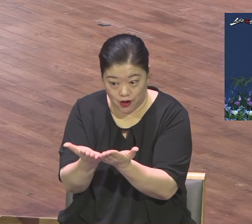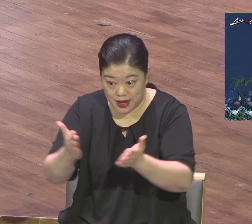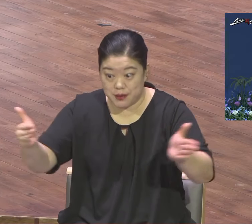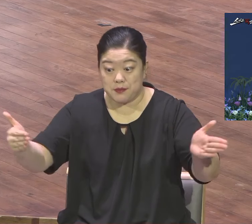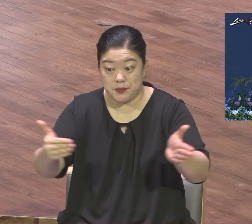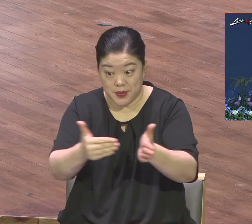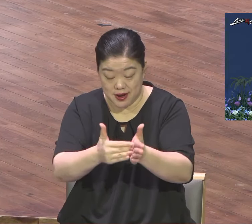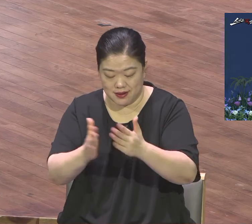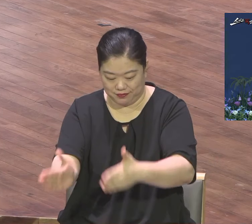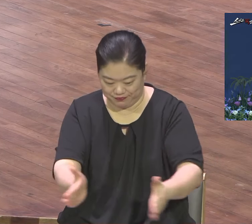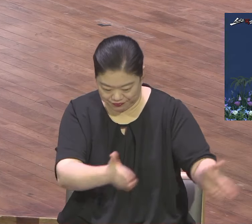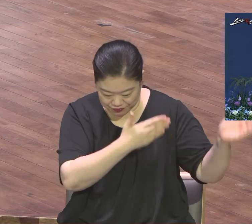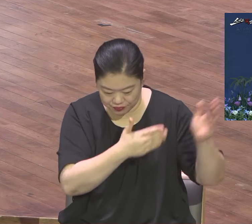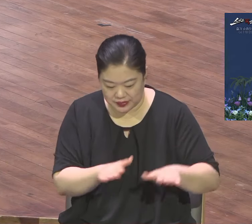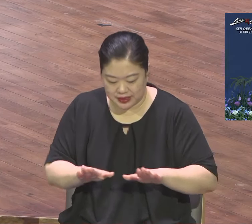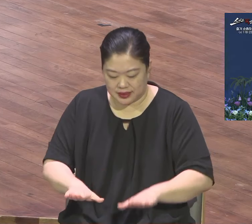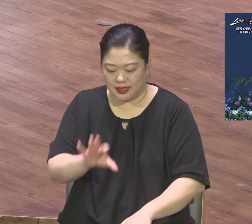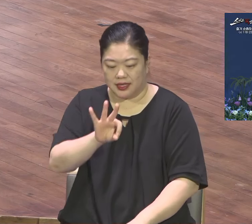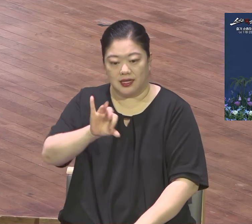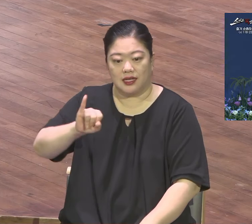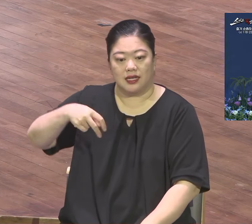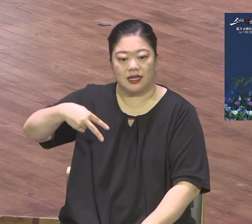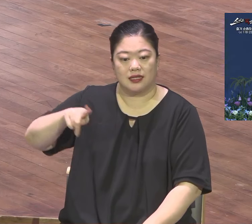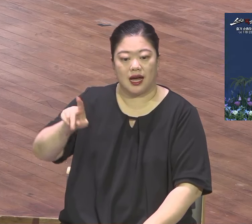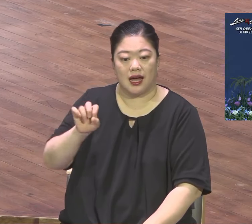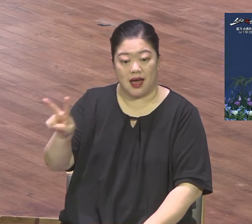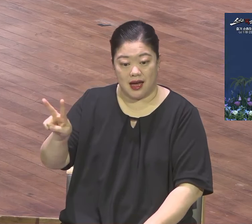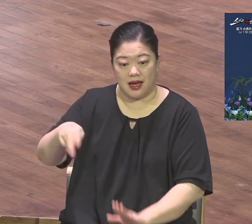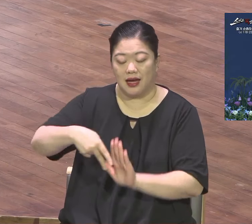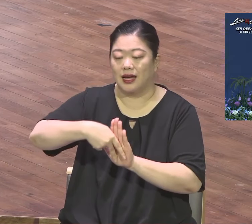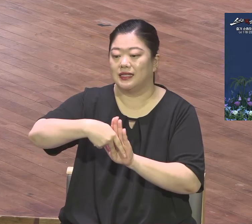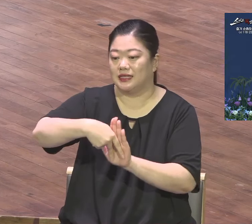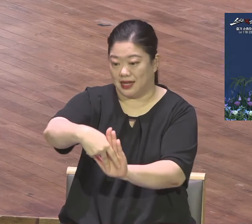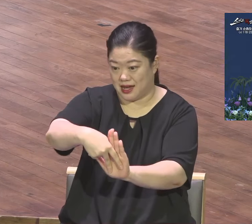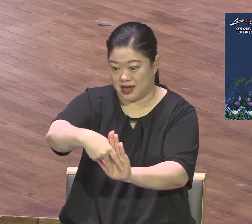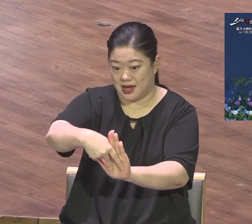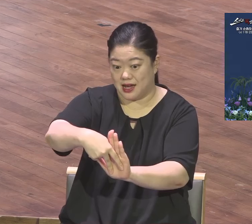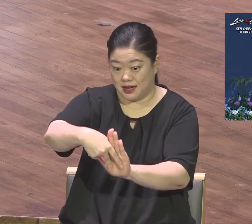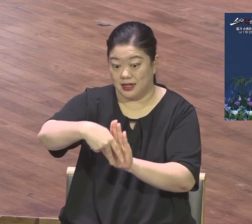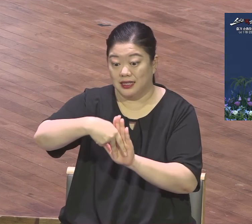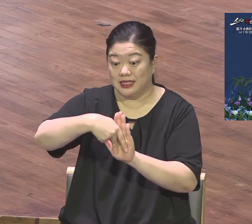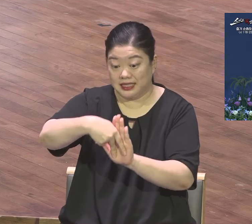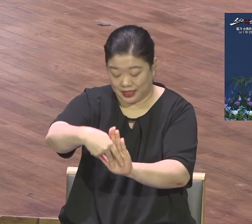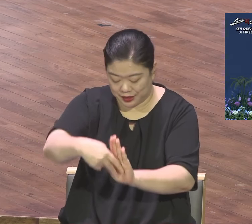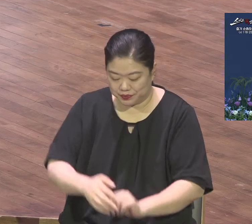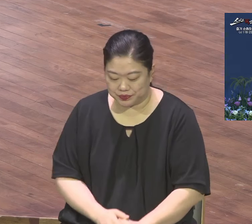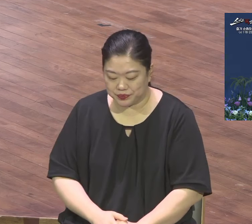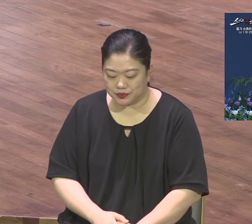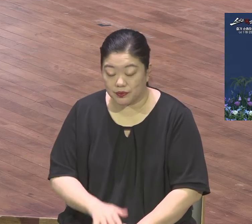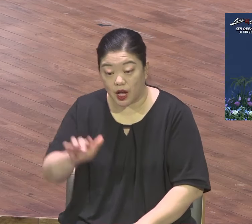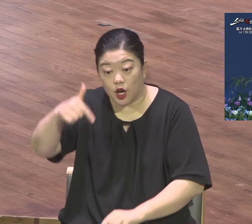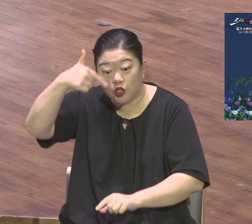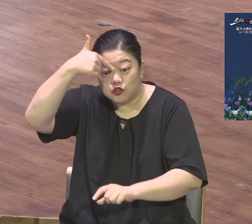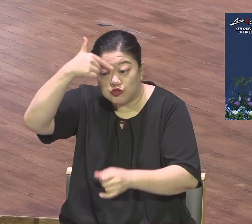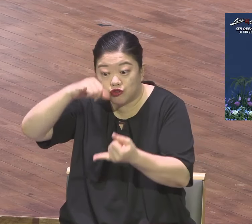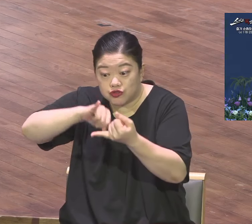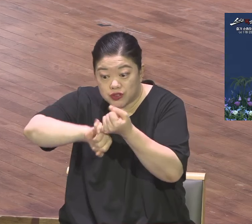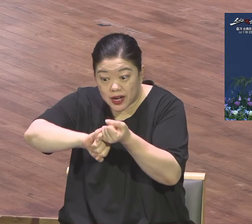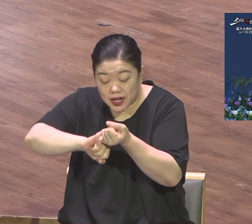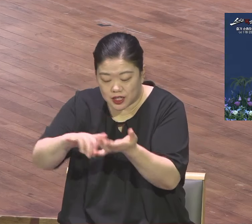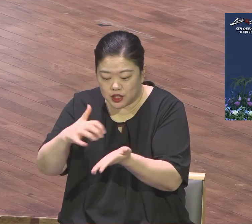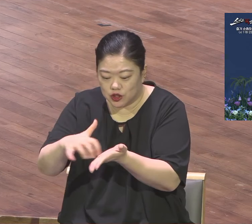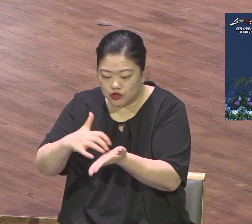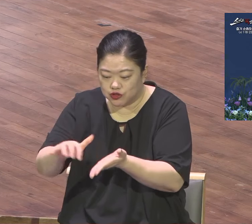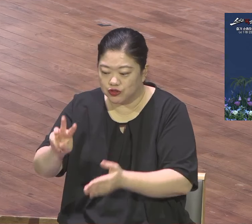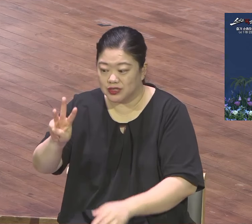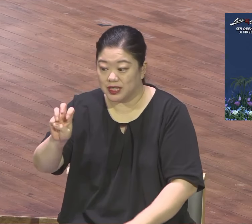이사야서 말씀을 살펴보겠습니다. 구약 성경을 구분하면 창세기부터 시작해서 창출